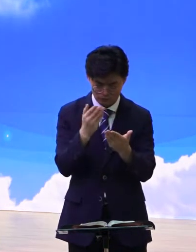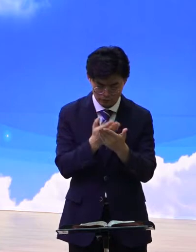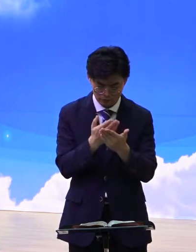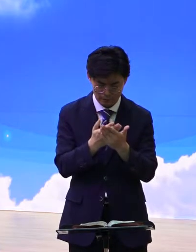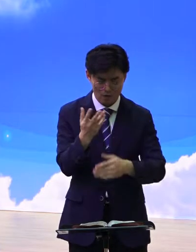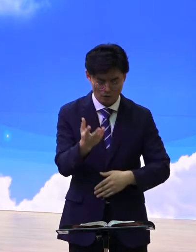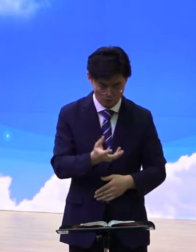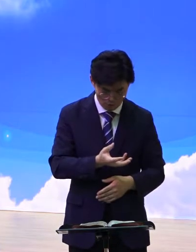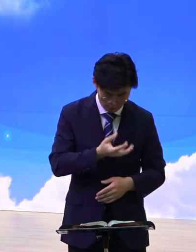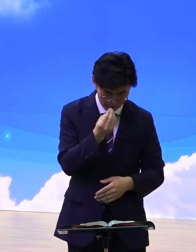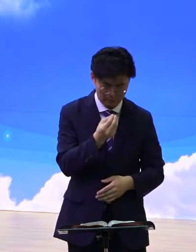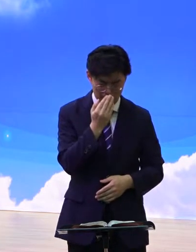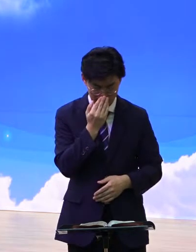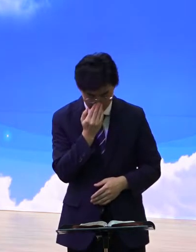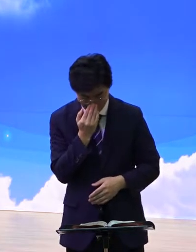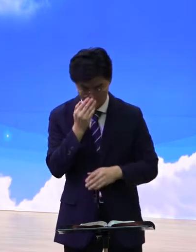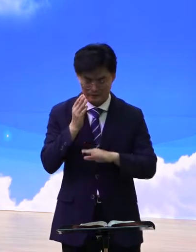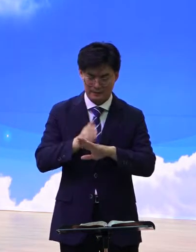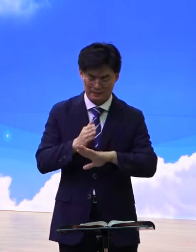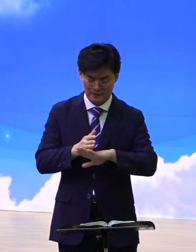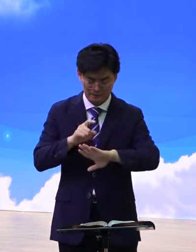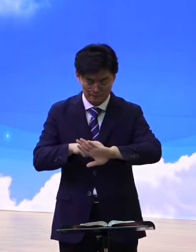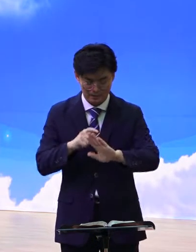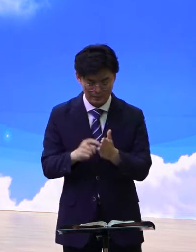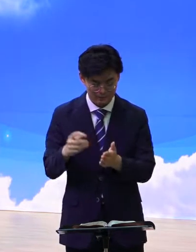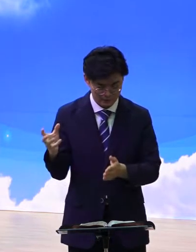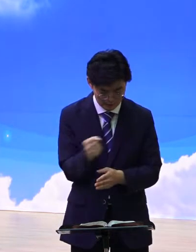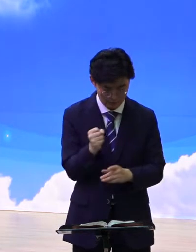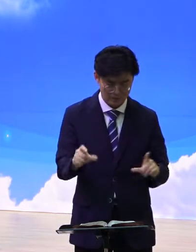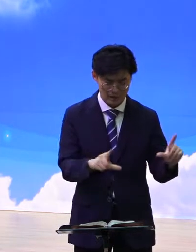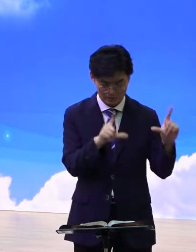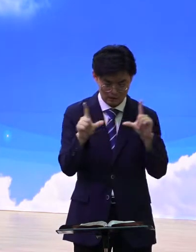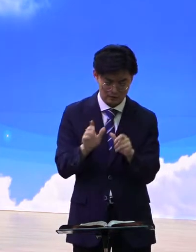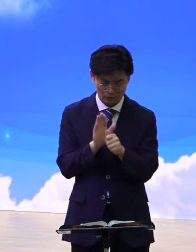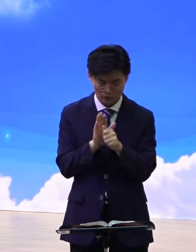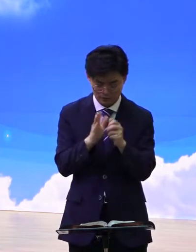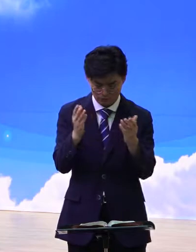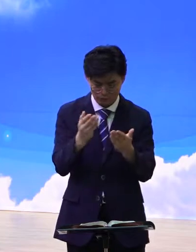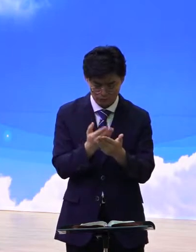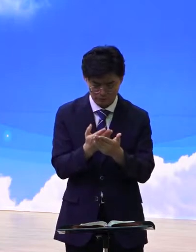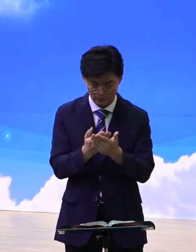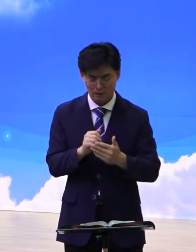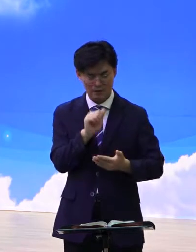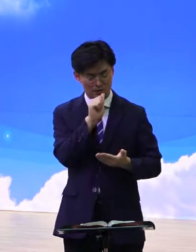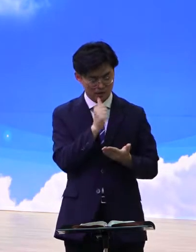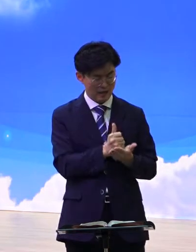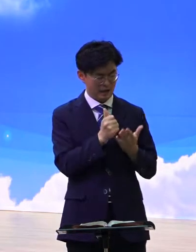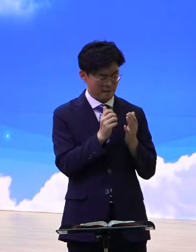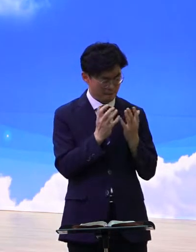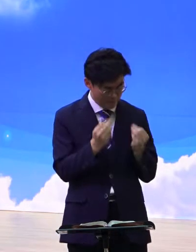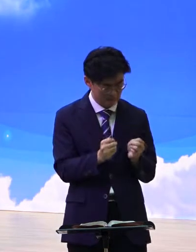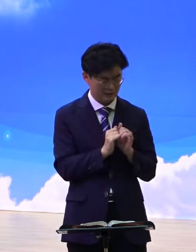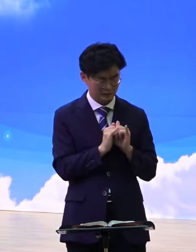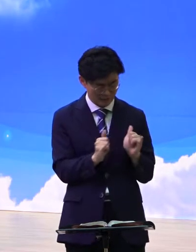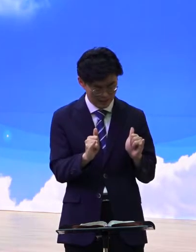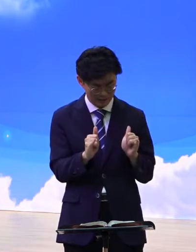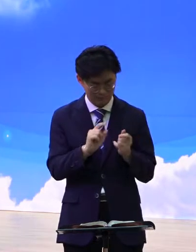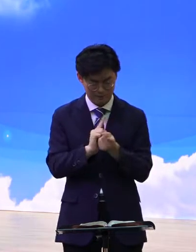감사함으로 행하는 수가 늘어나기 원합니다. 죄 많은 우리를 위해 십자가를 선택하며 거룩한 부담을